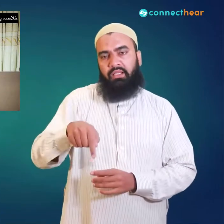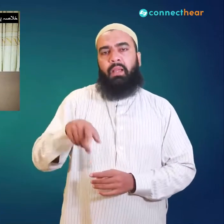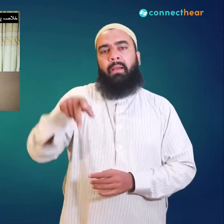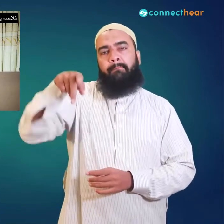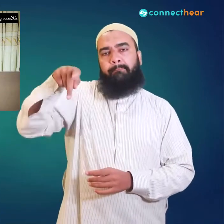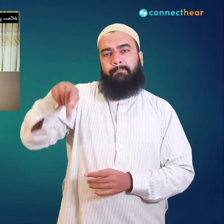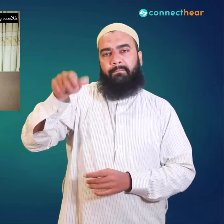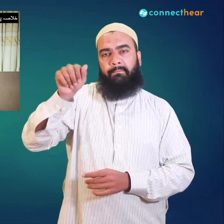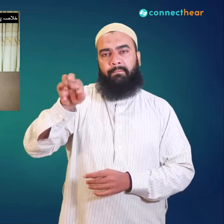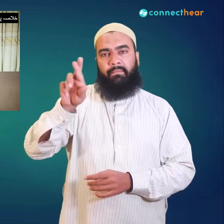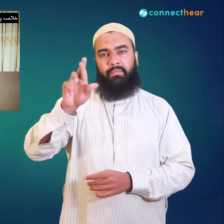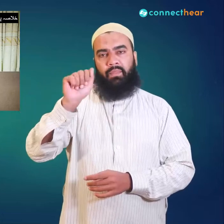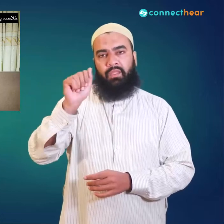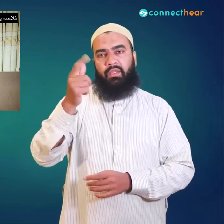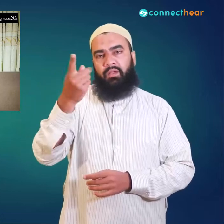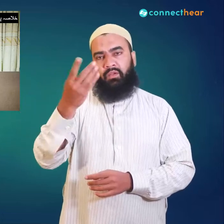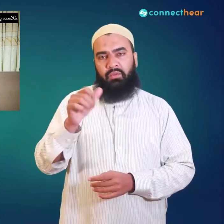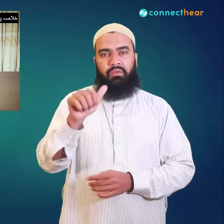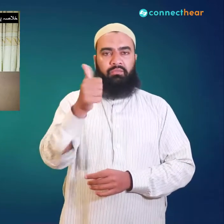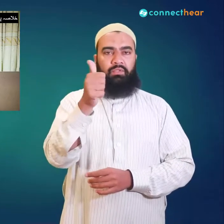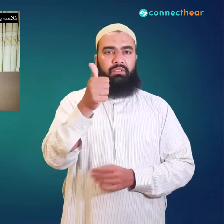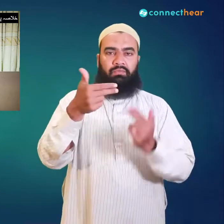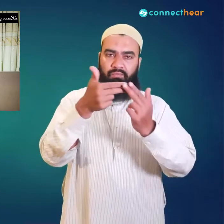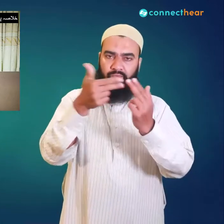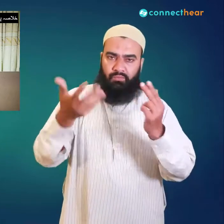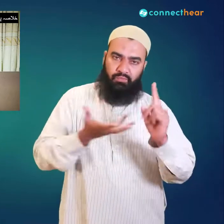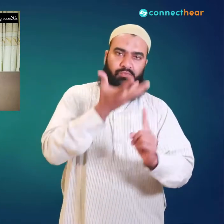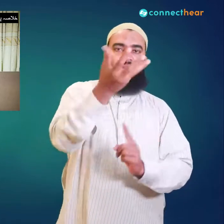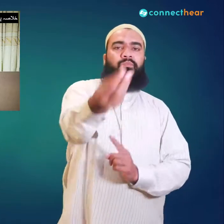خلاصہ آپ حضرات کی خدمت میں پیش ہے۔